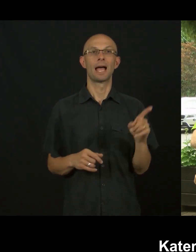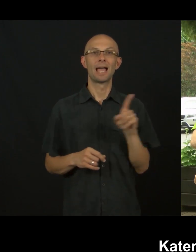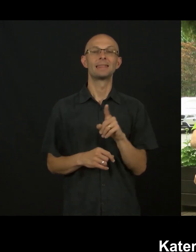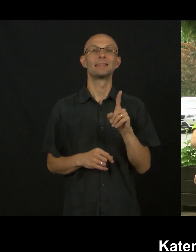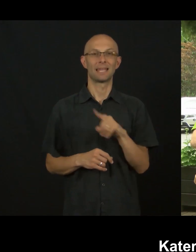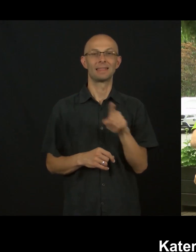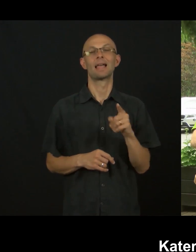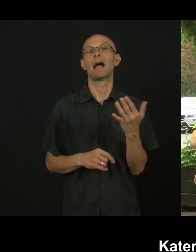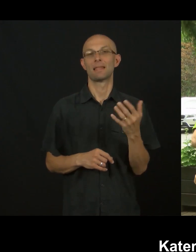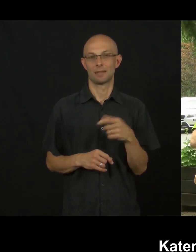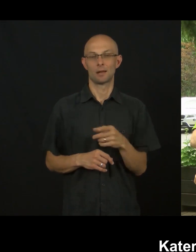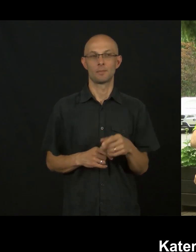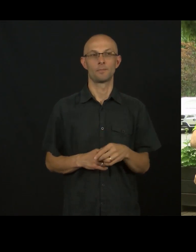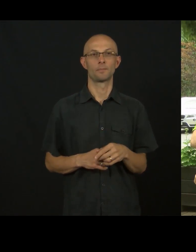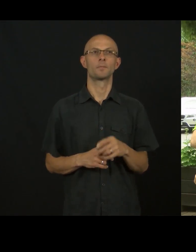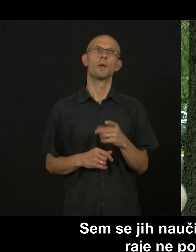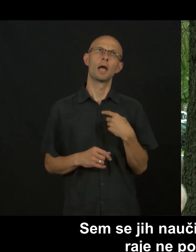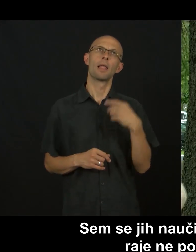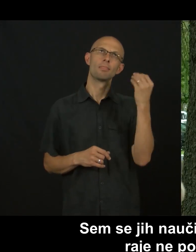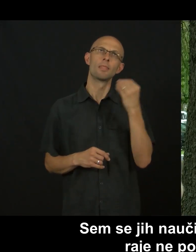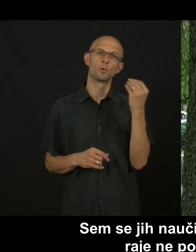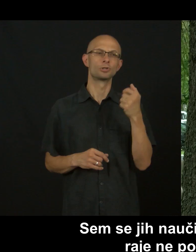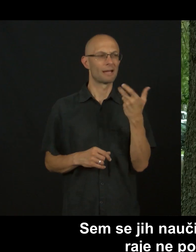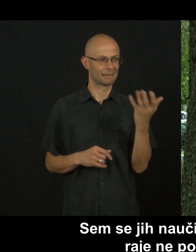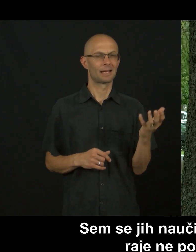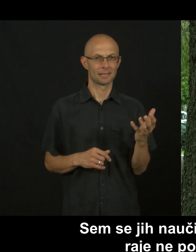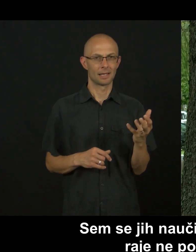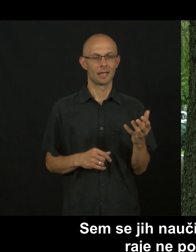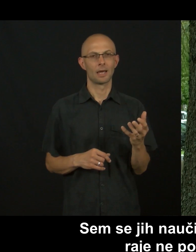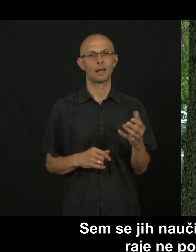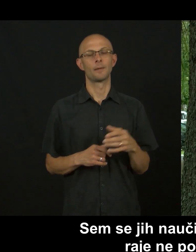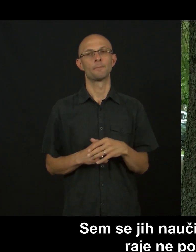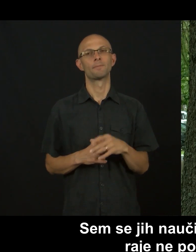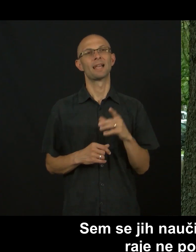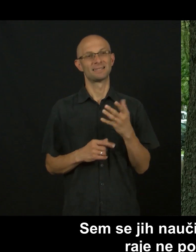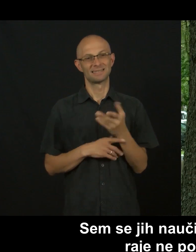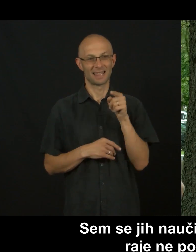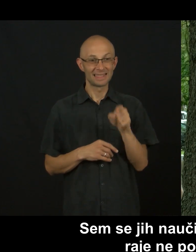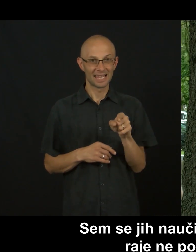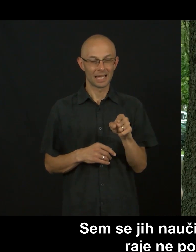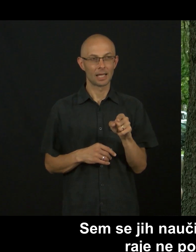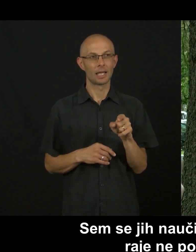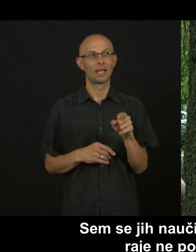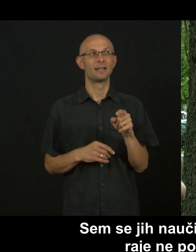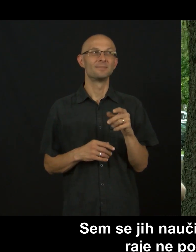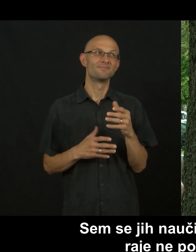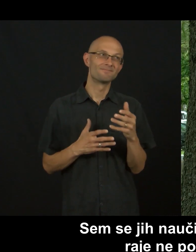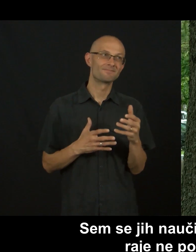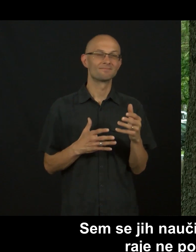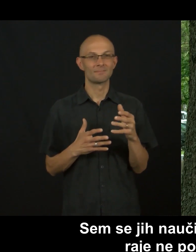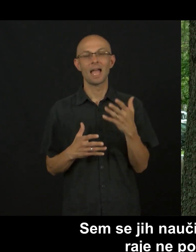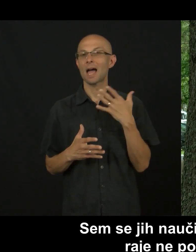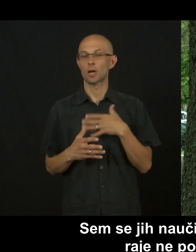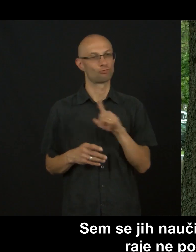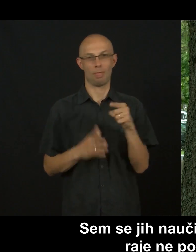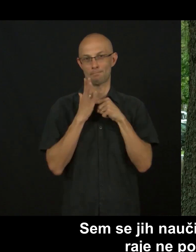po katera je ta pokag? Sem se naučil ene par, za katere,